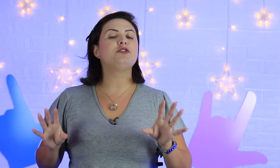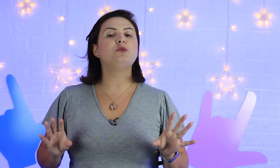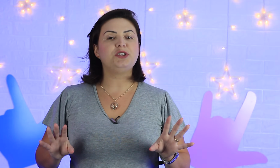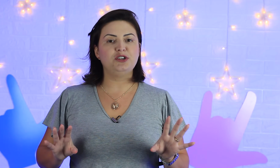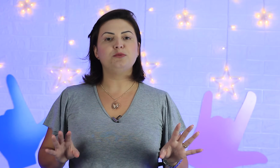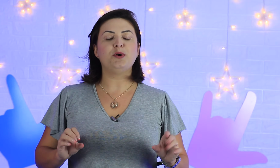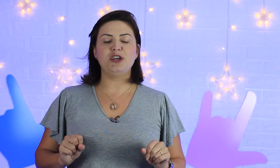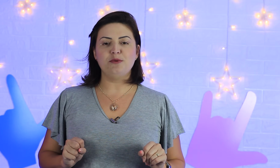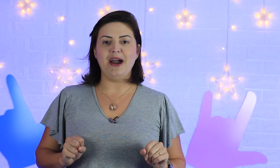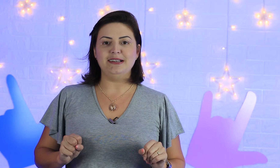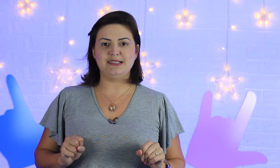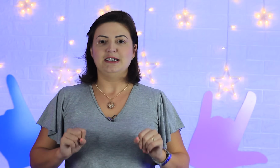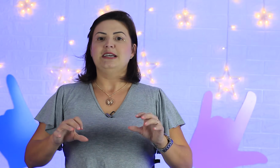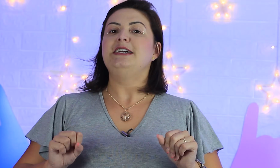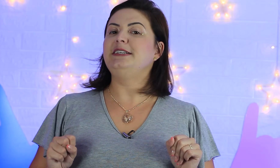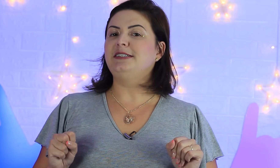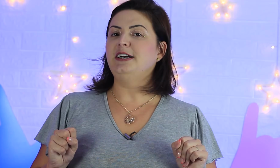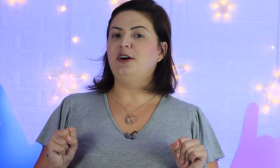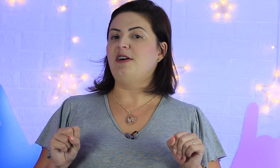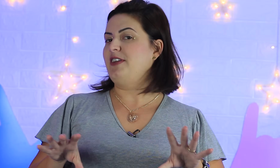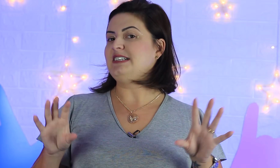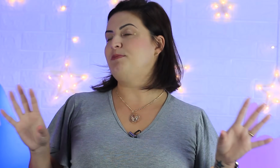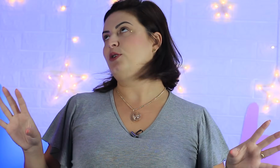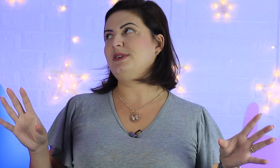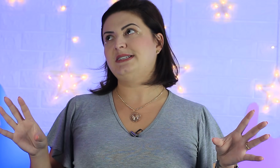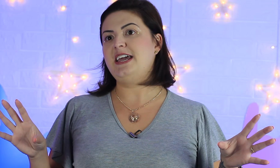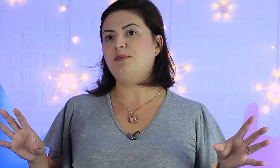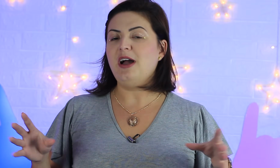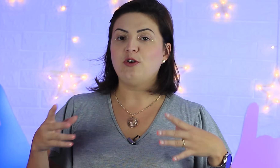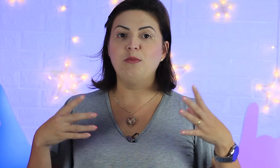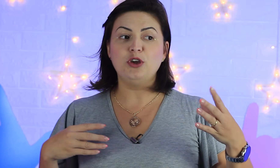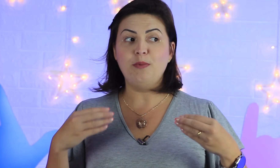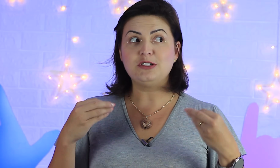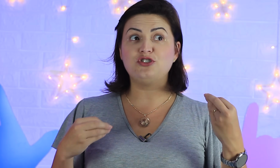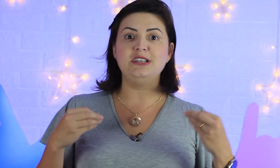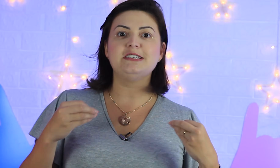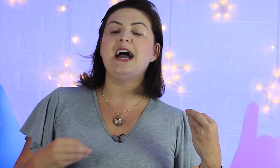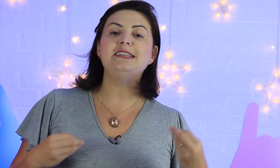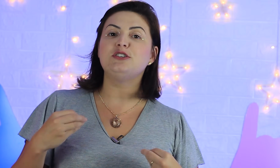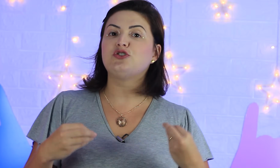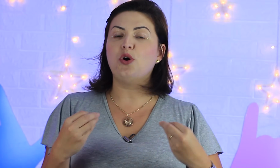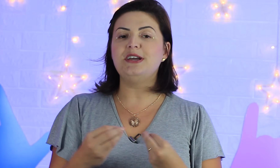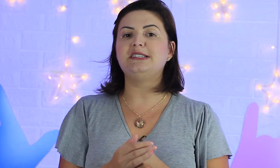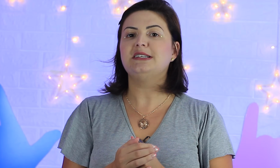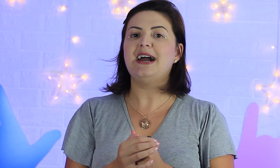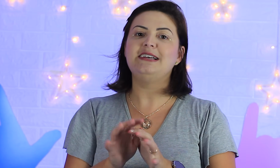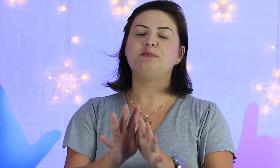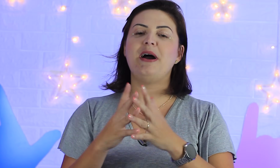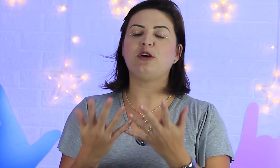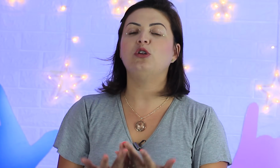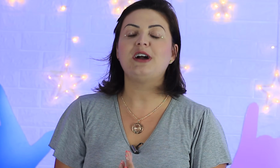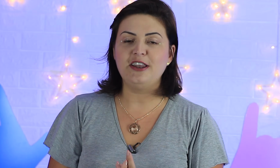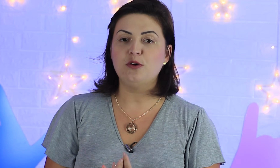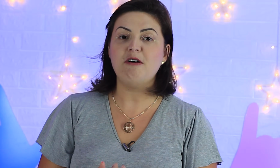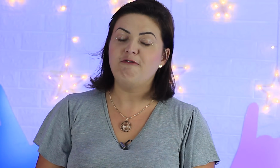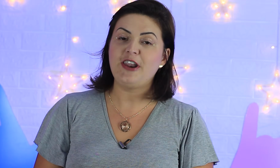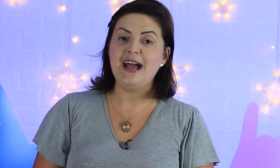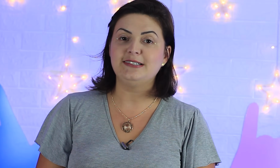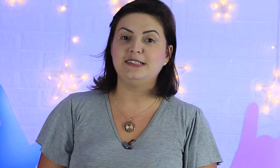dificultando um pouquinho mais. Então, a frase por um exemplo. Ai, como que eu posso utilizar esses dois sinais para colocar em uma frase?